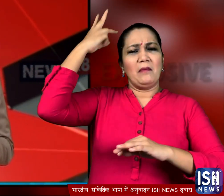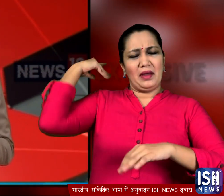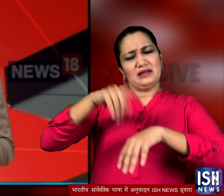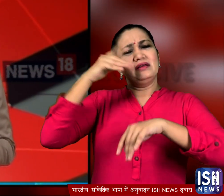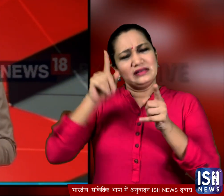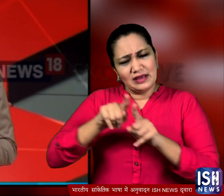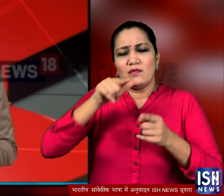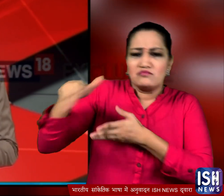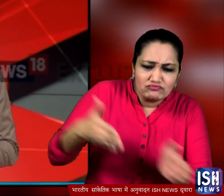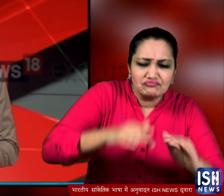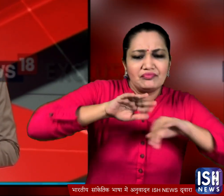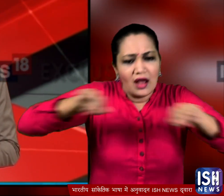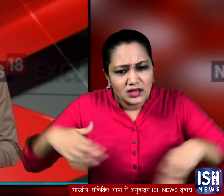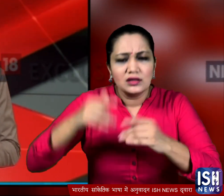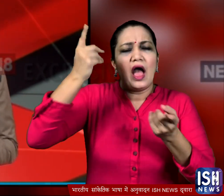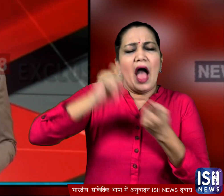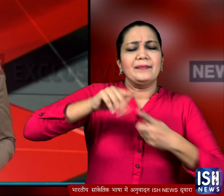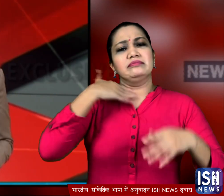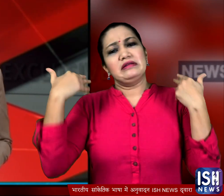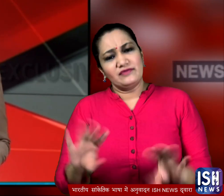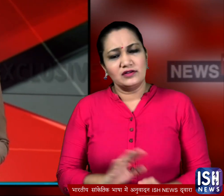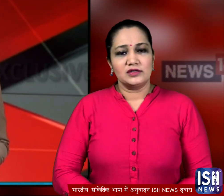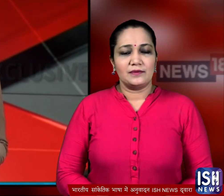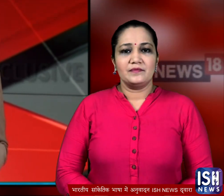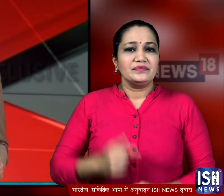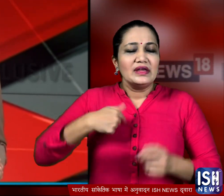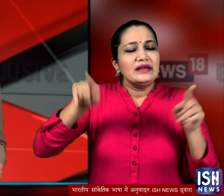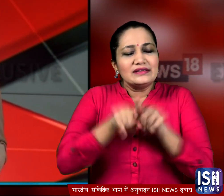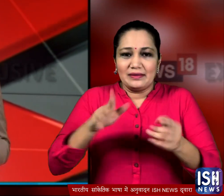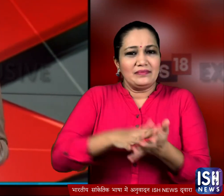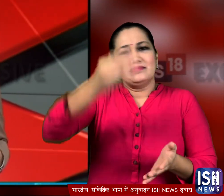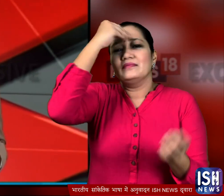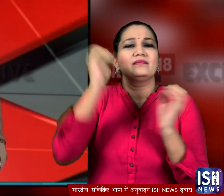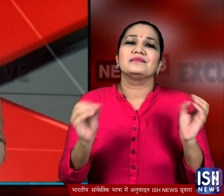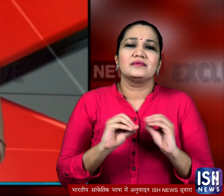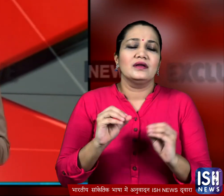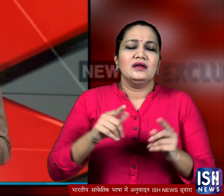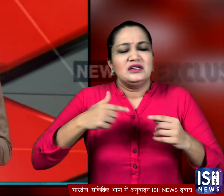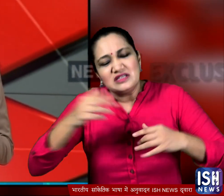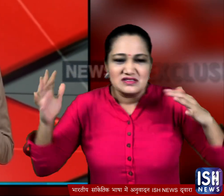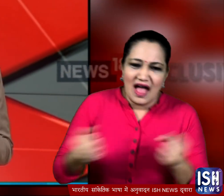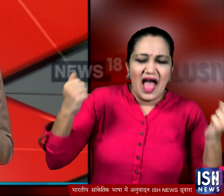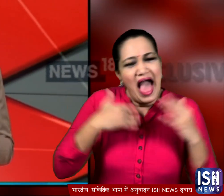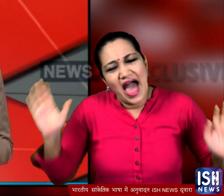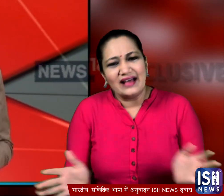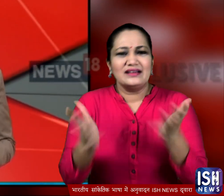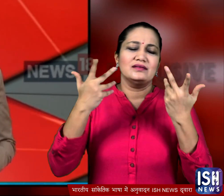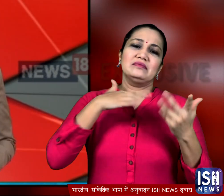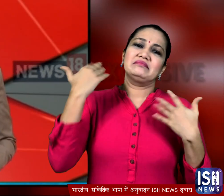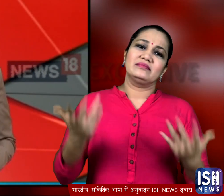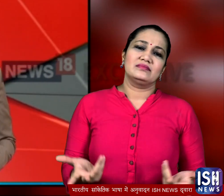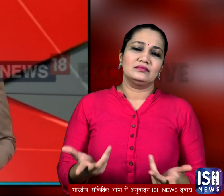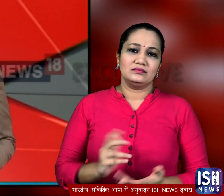पहले भी कई लोग इसी तरह नदी में नहाने के दौरान अपनी जान गंवा चुके, लेकिन हम ऐसी घटनाओं से भी सबक नहीं लेते और जोश में अपनी जान दांव पर